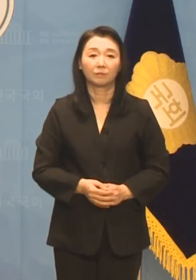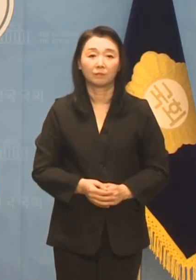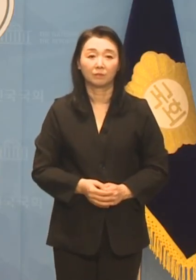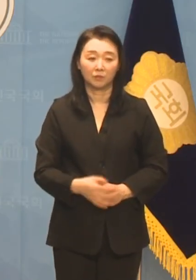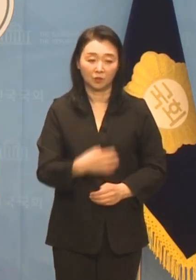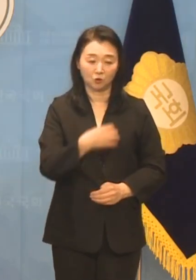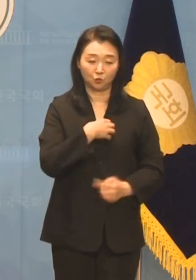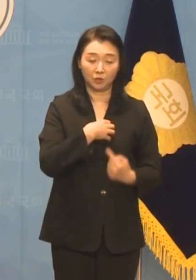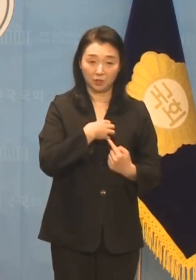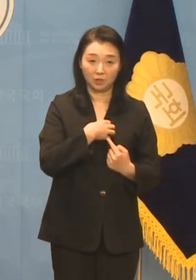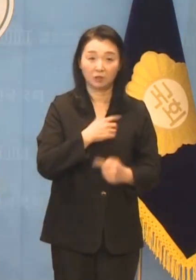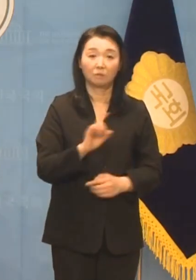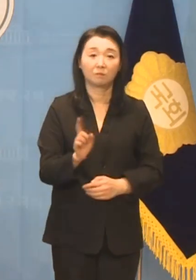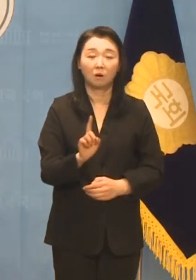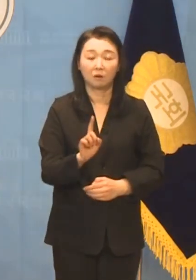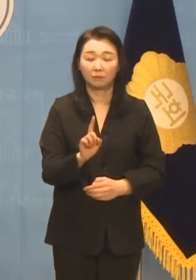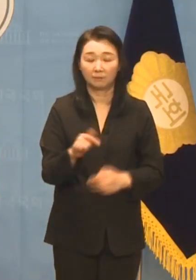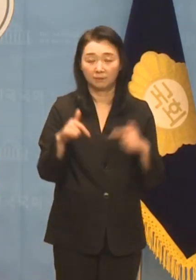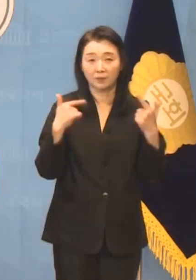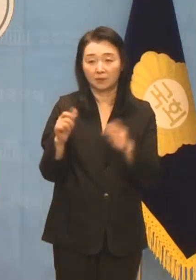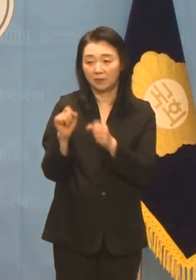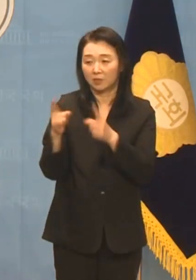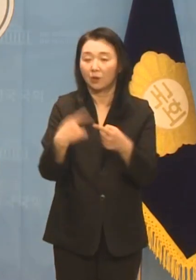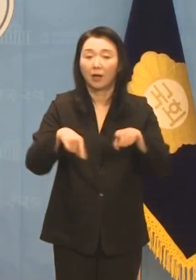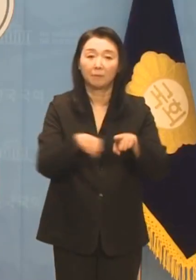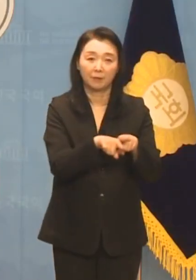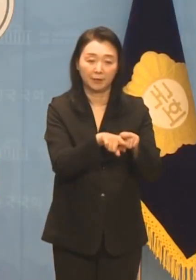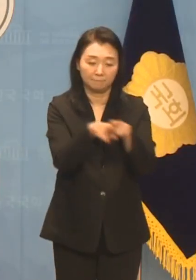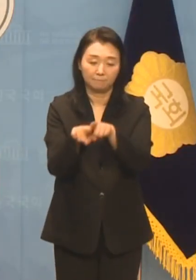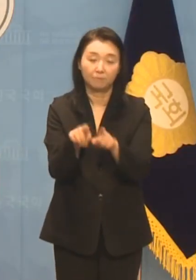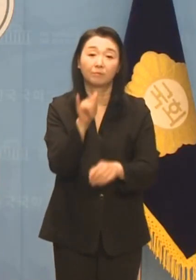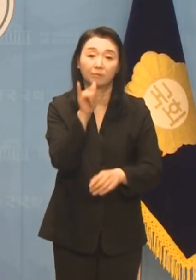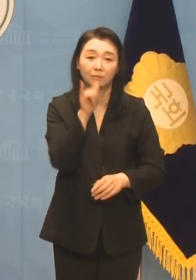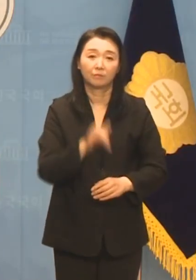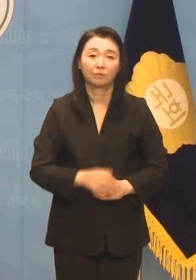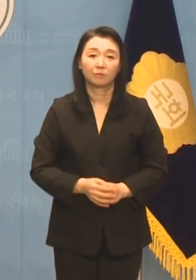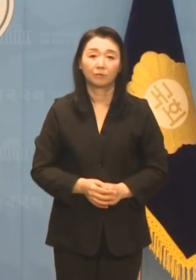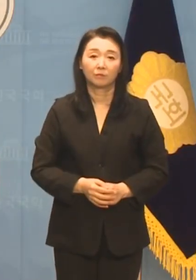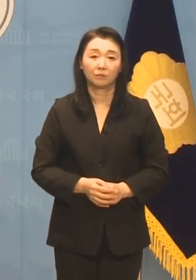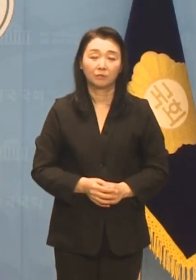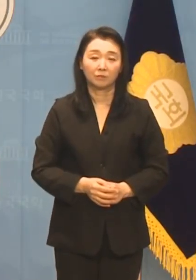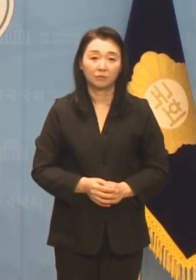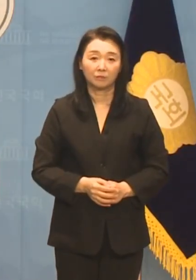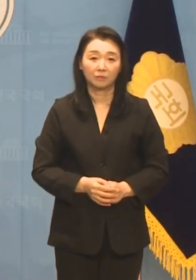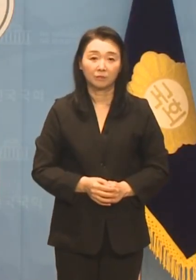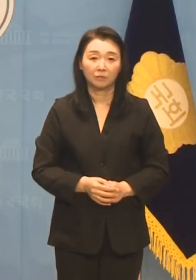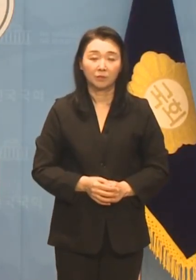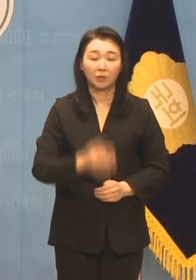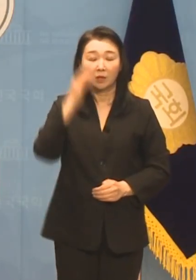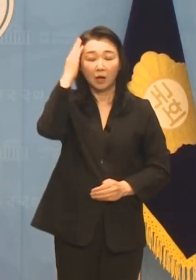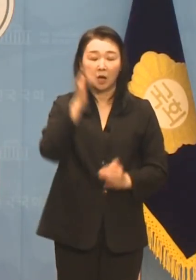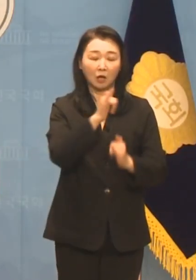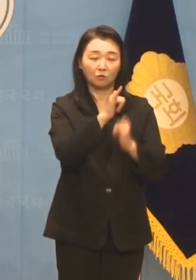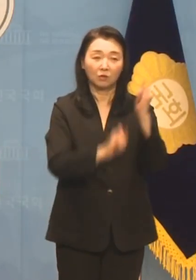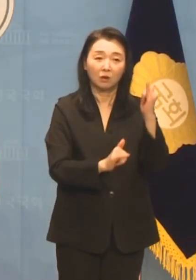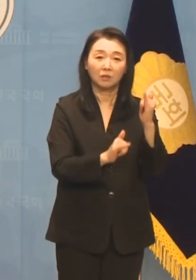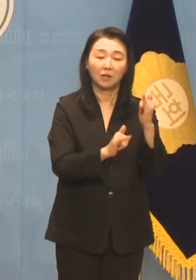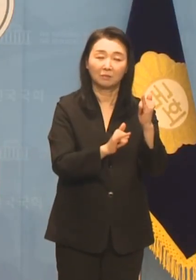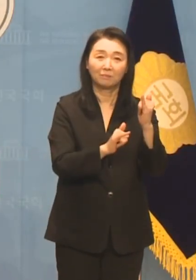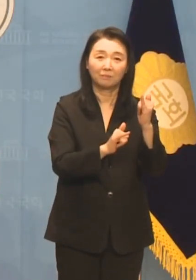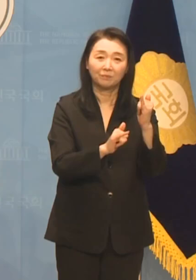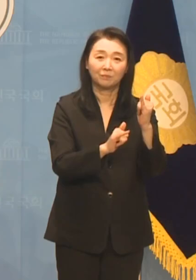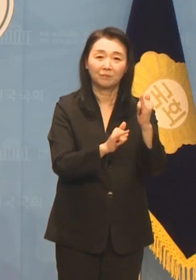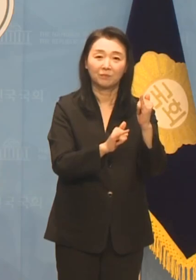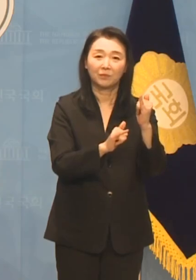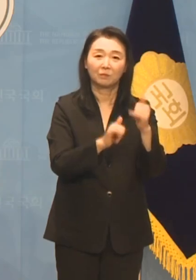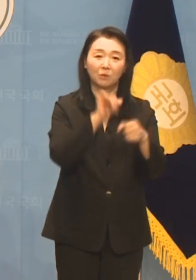위기는 언제나 기회와 동행합니다. 이 땅의 반만년 역사는 무능하고 부패한